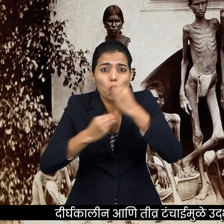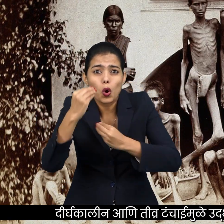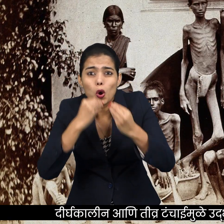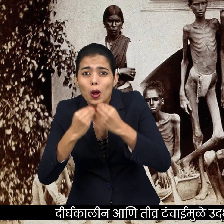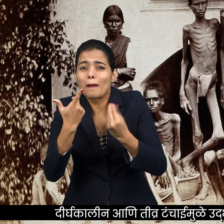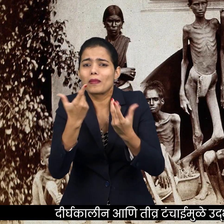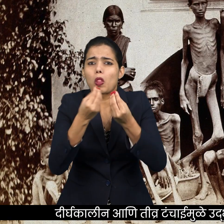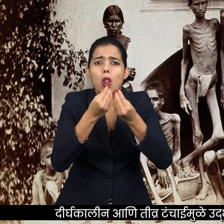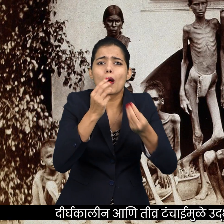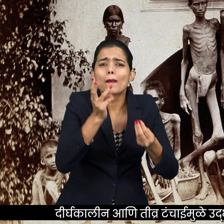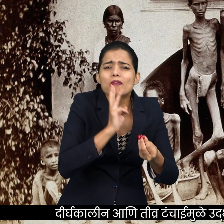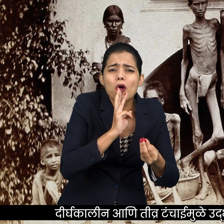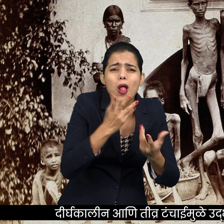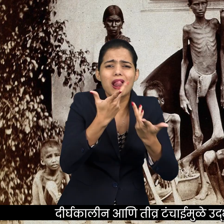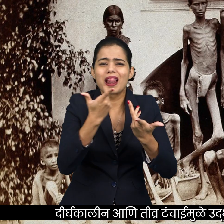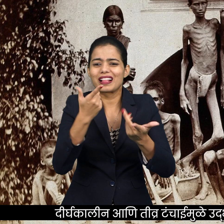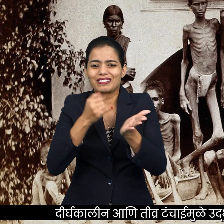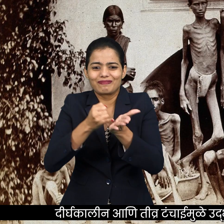दुष्काळ.